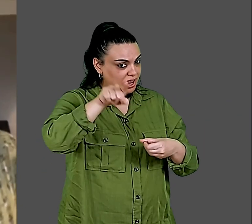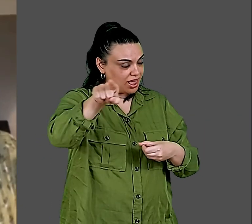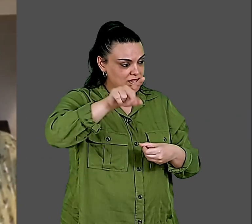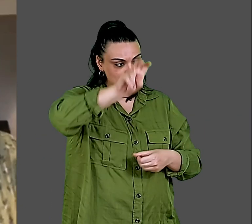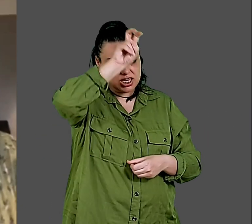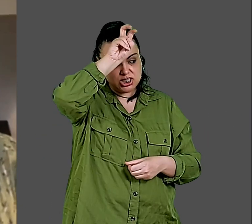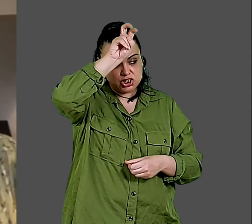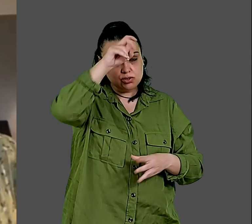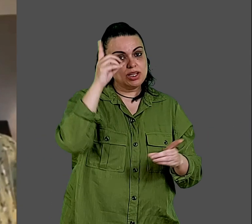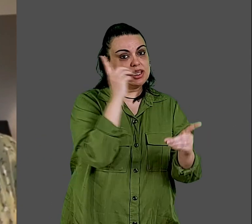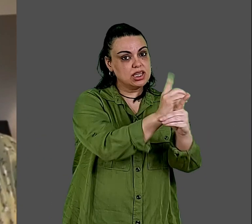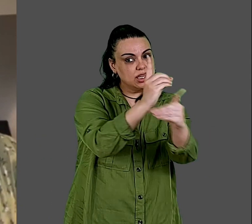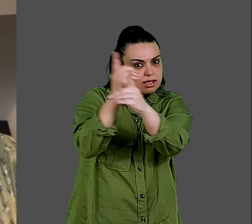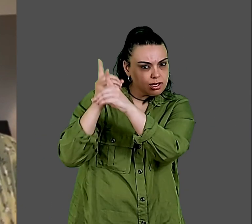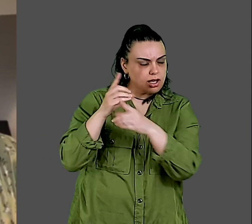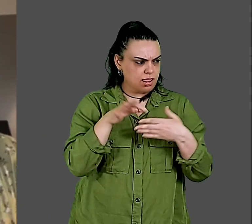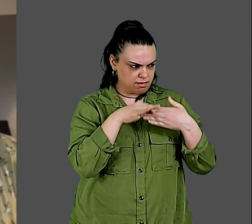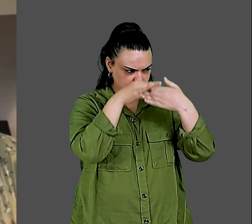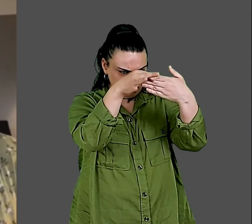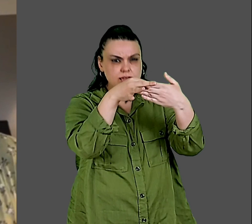Encontrar com os anciãos.